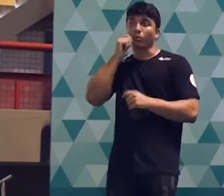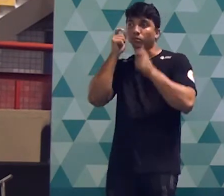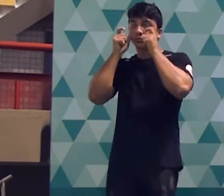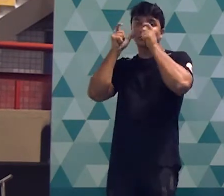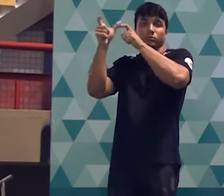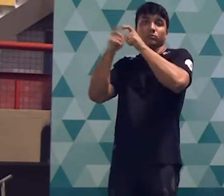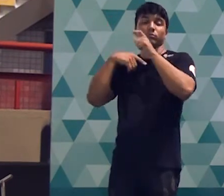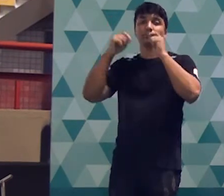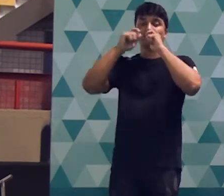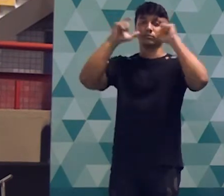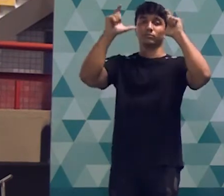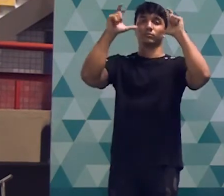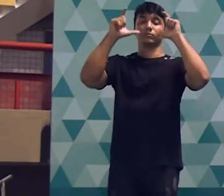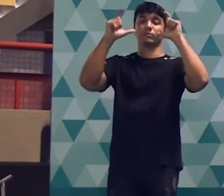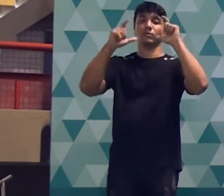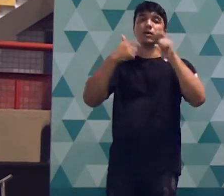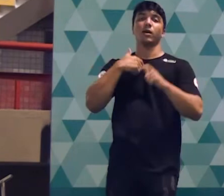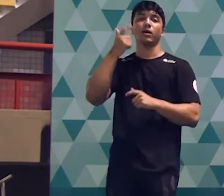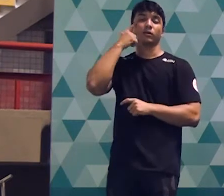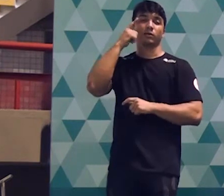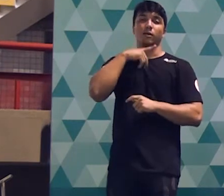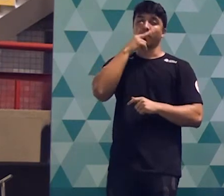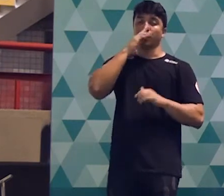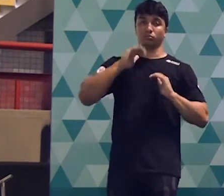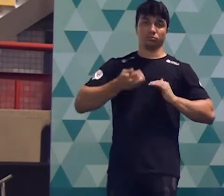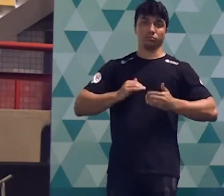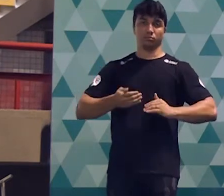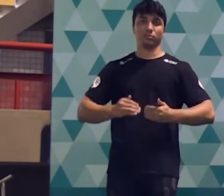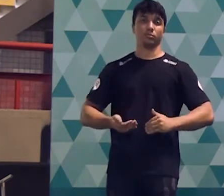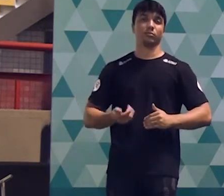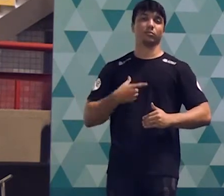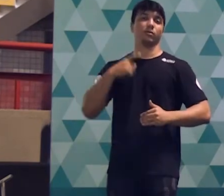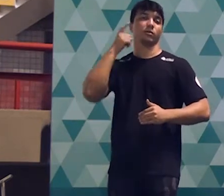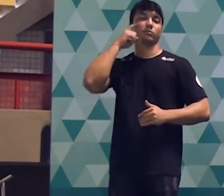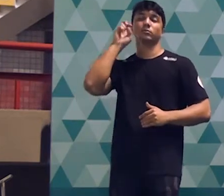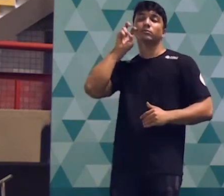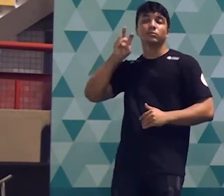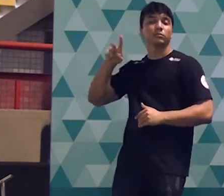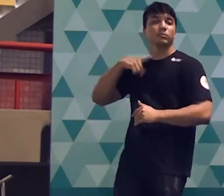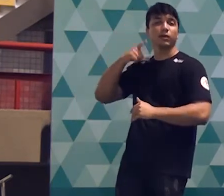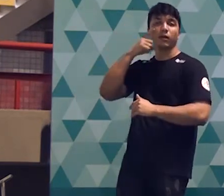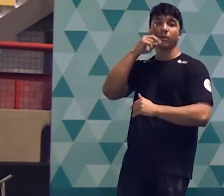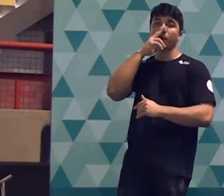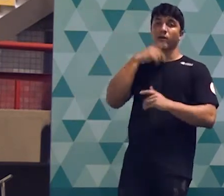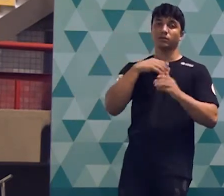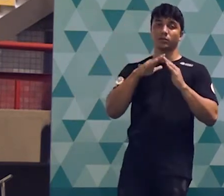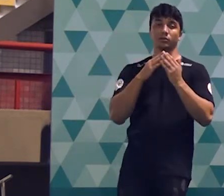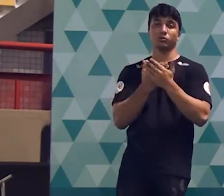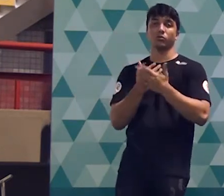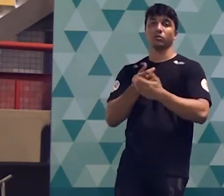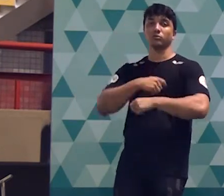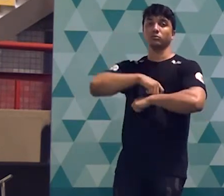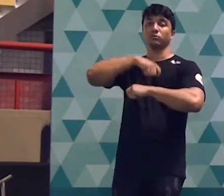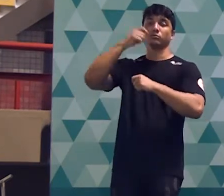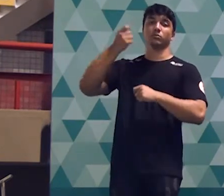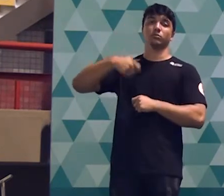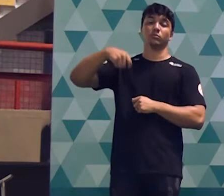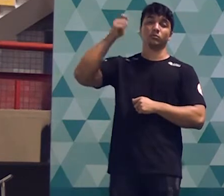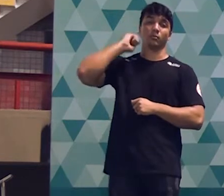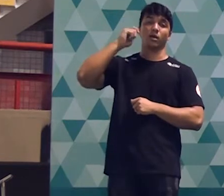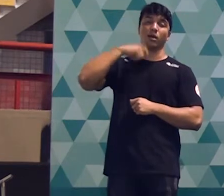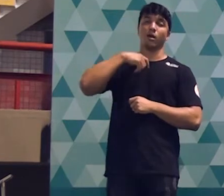olhos piscando, né? Quer dizer, quando tem um abdômen saradinho e tal, a pessoa sai do colégio, a primeira coisa que faz é